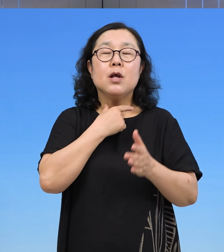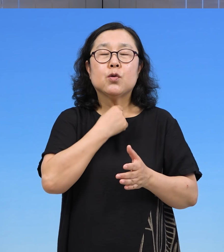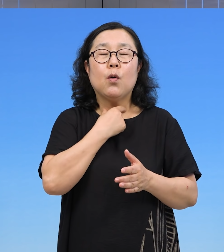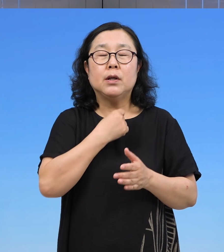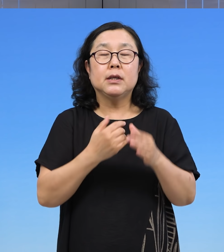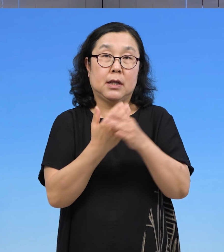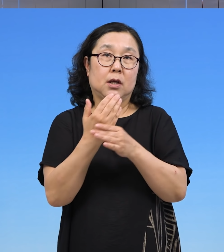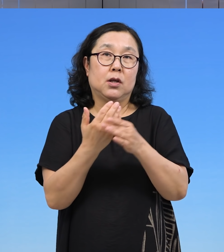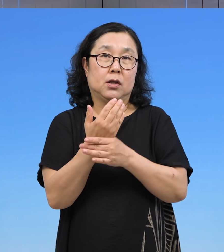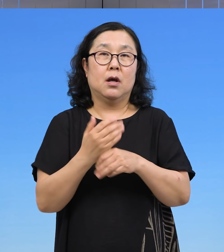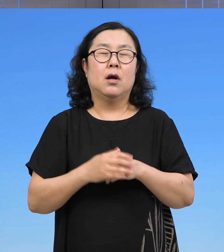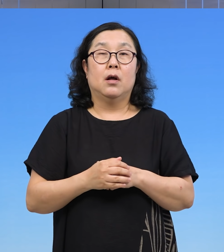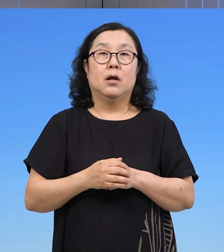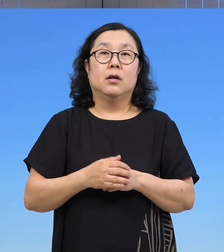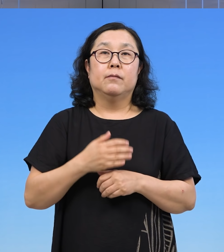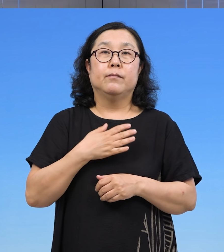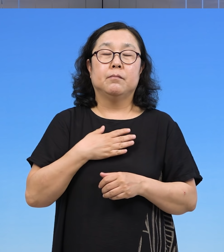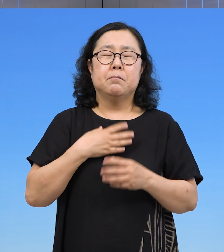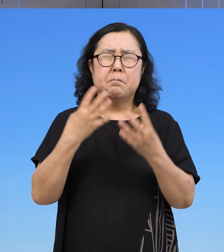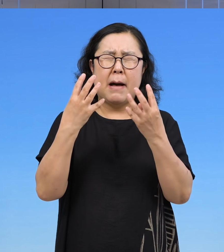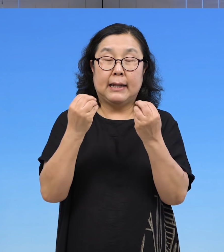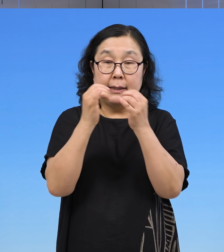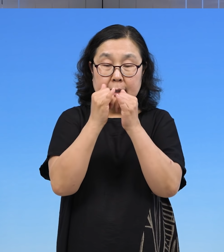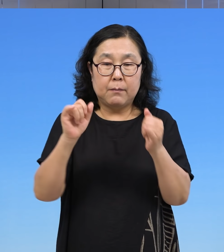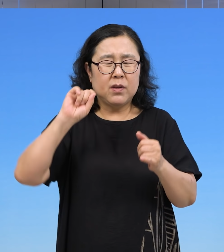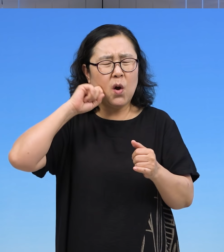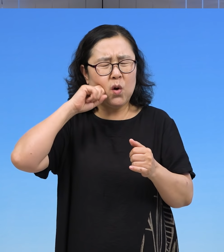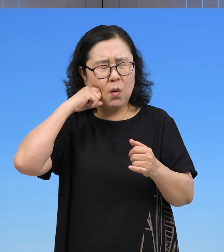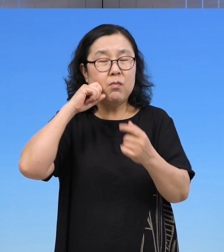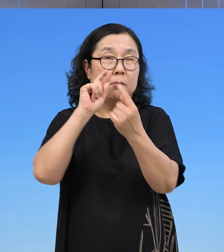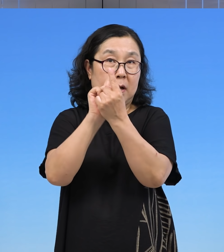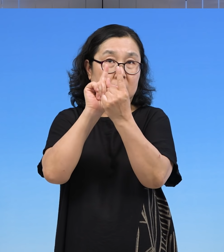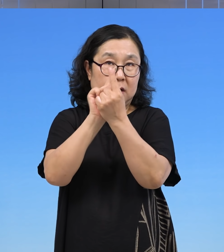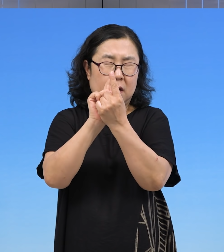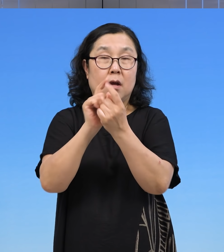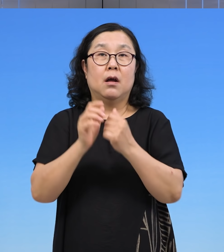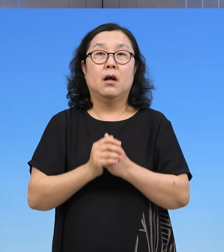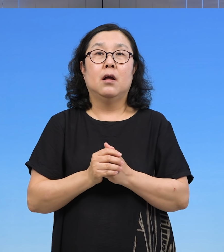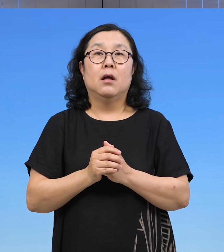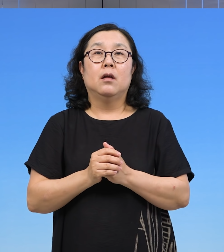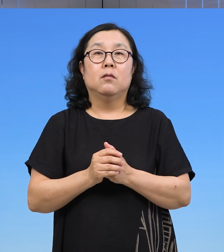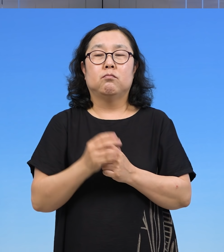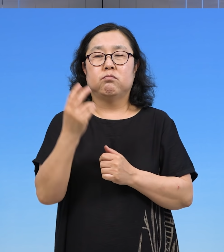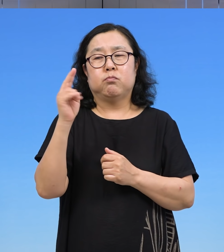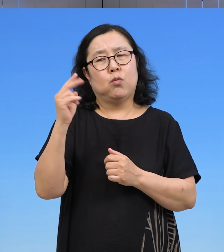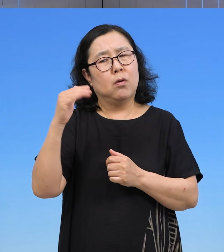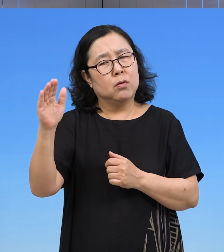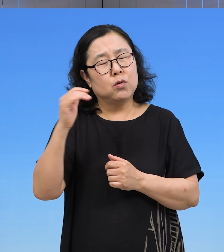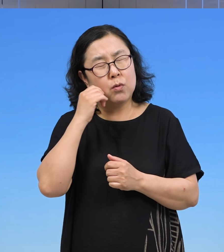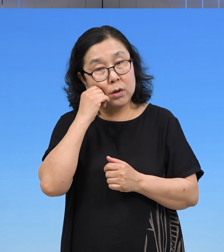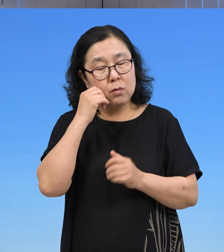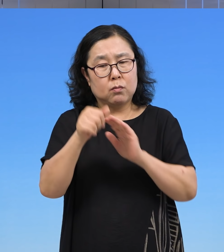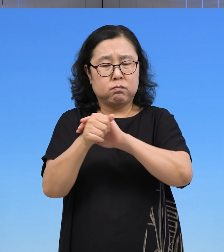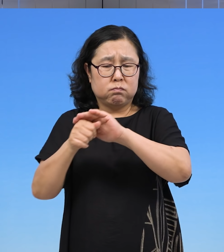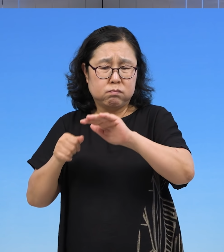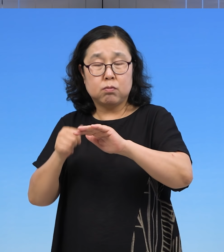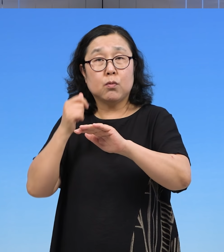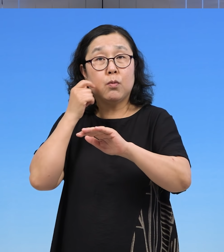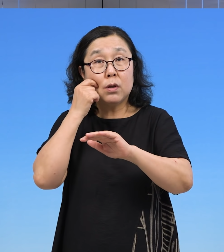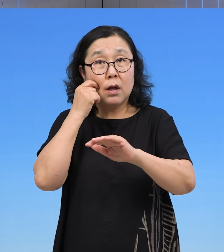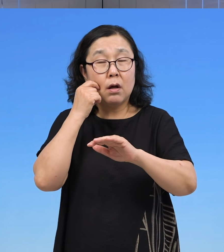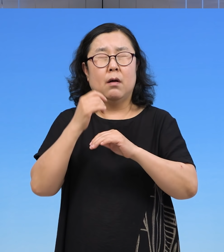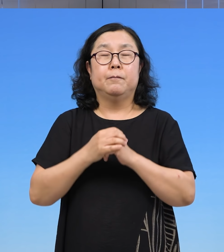제가 아는 분만 해도 너무나 많은 성도님들이 지금 난관에 봉착해 있는데 이게 뭐 이제 뭐 이게 돌아갈 수도 없고 뚫고 갈 수도